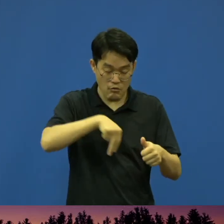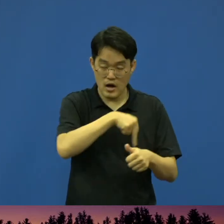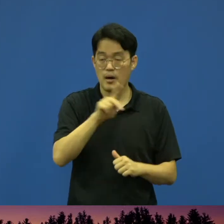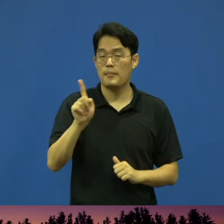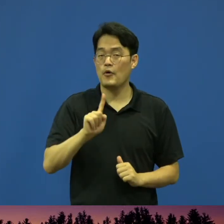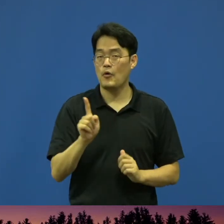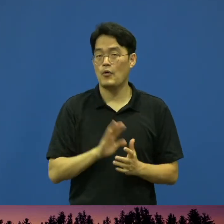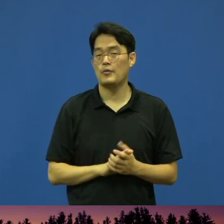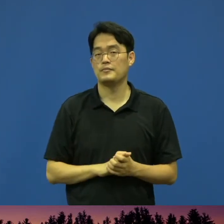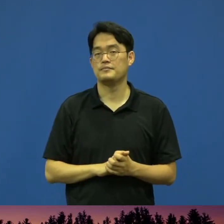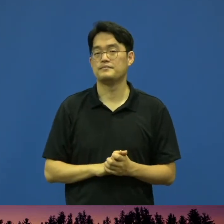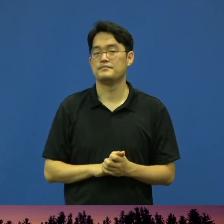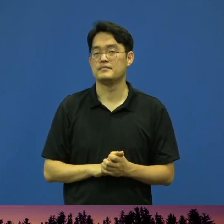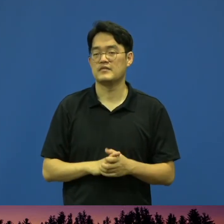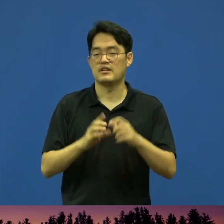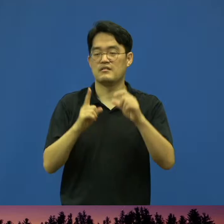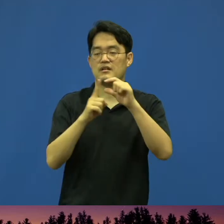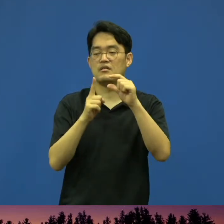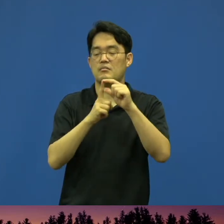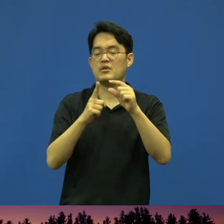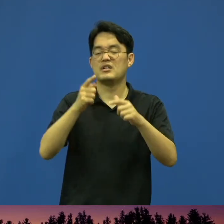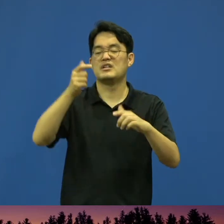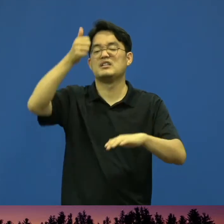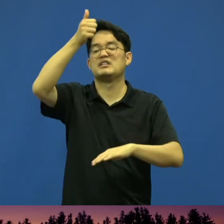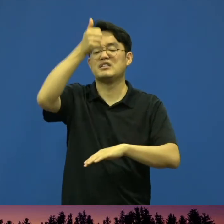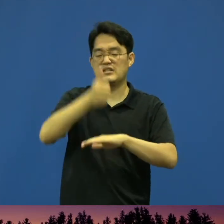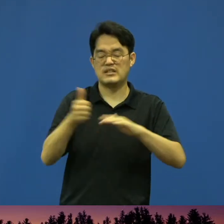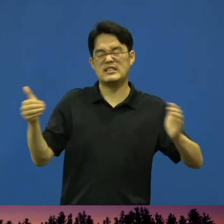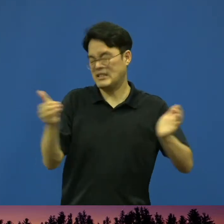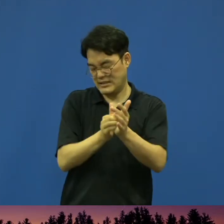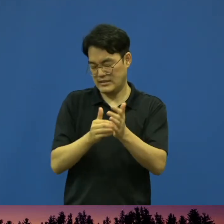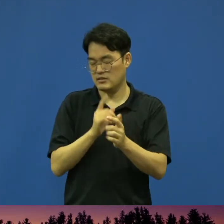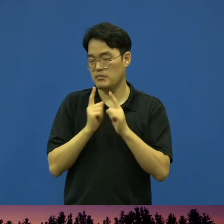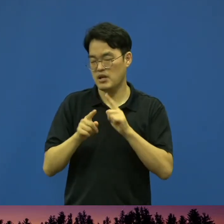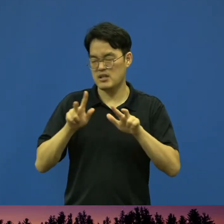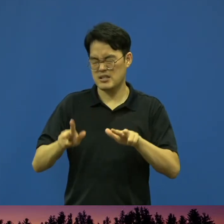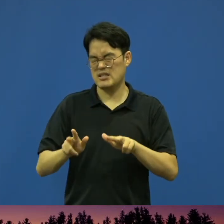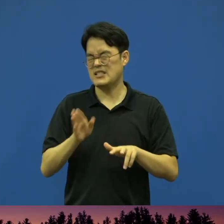있을까요? 여러분, 끝입니다. 여러분, 정말 끝났습니다.